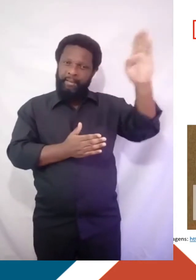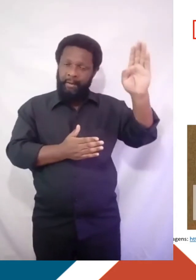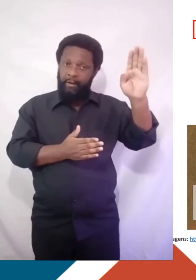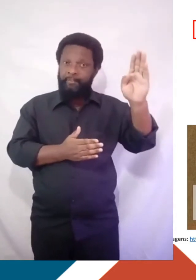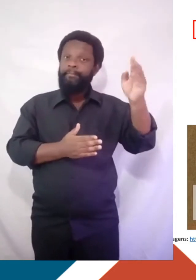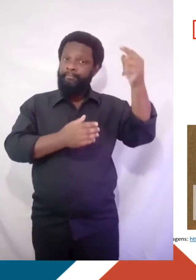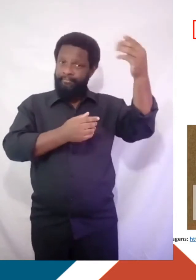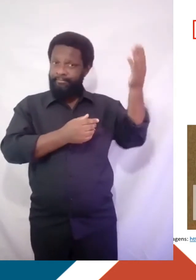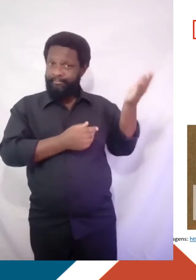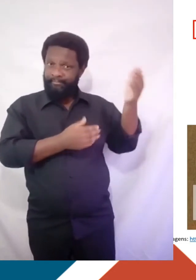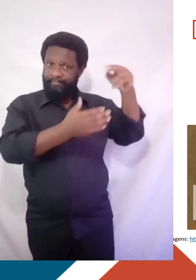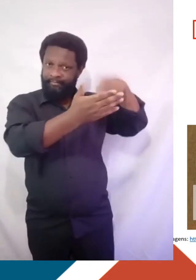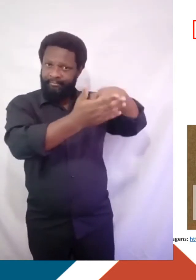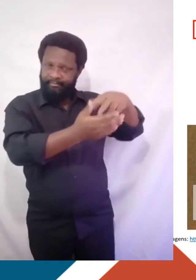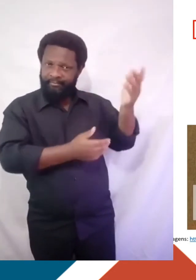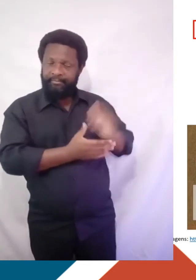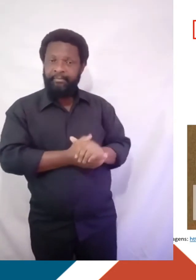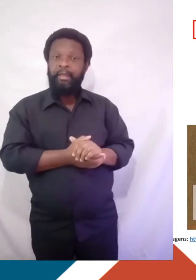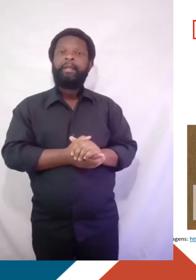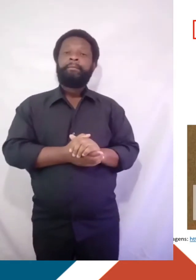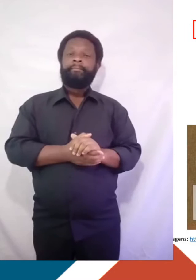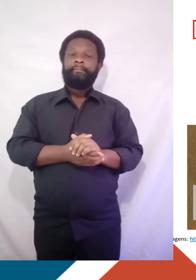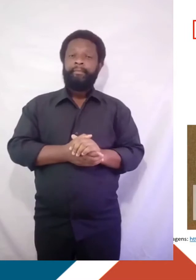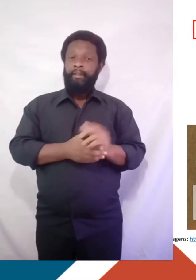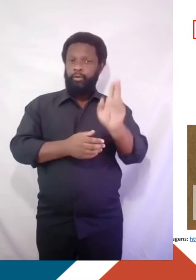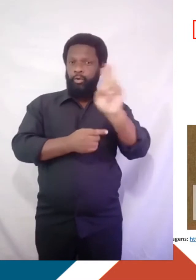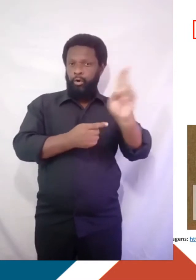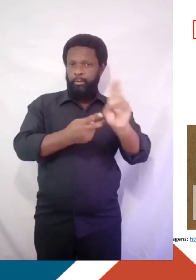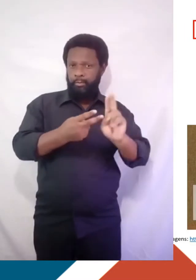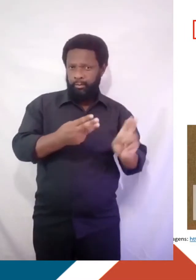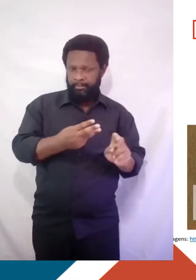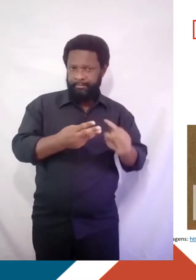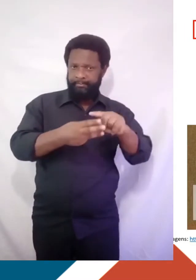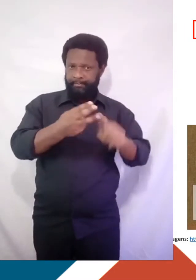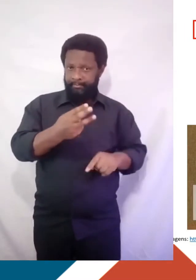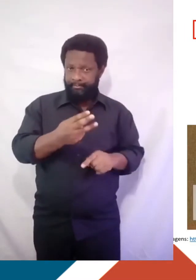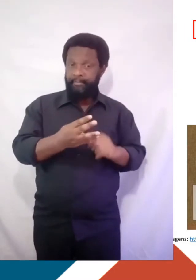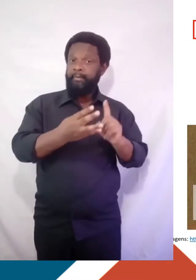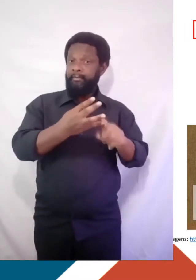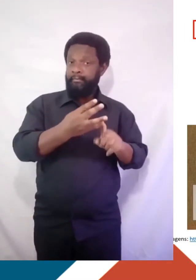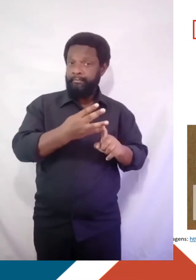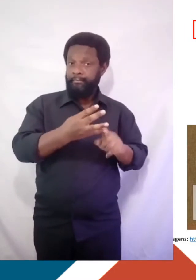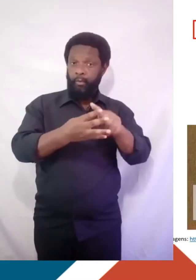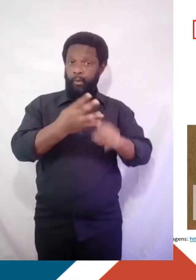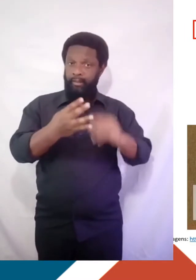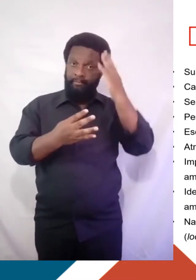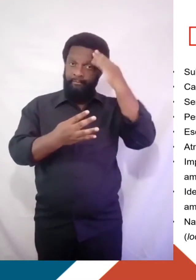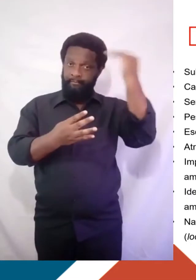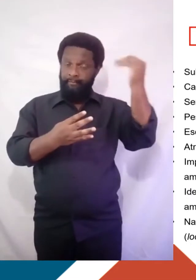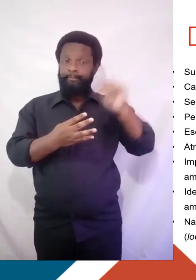dos quais iremos tratar mais adiante: Junqueira Freire, Fagundes Varela, Álvares de Azevedo e Casimiro de